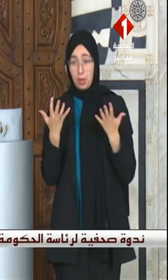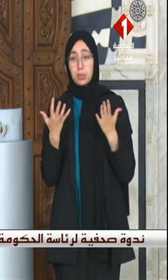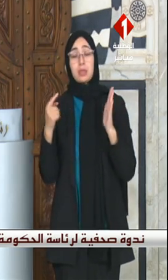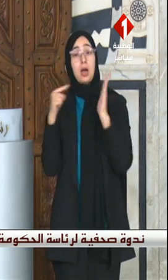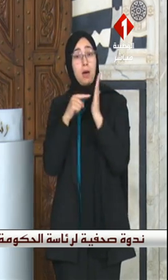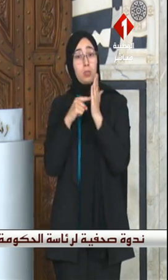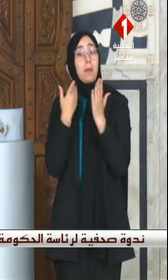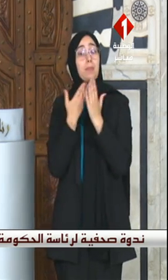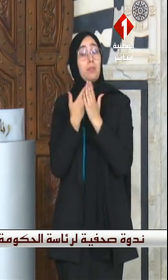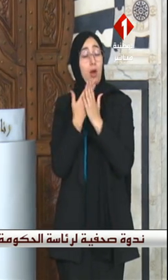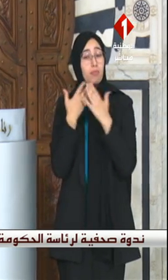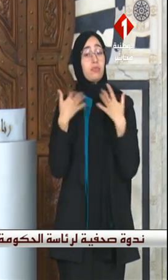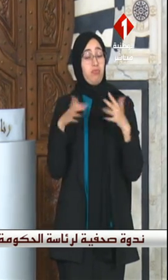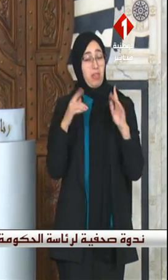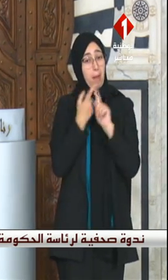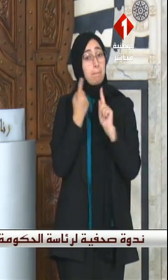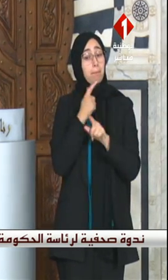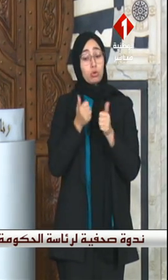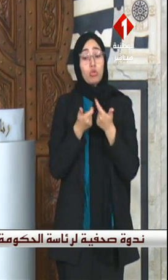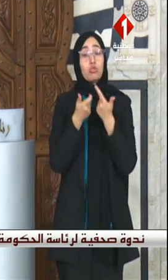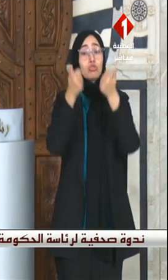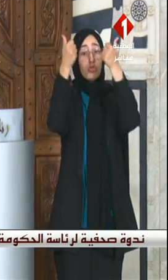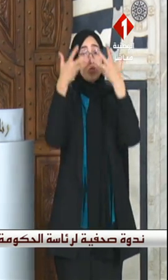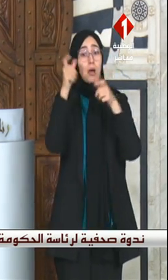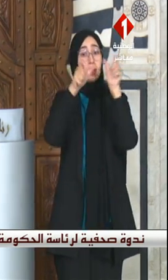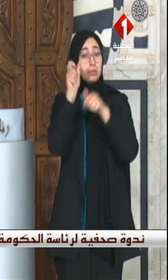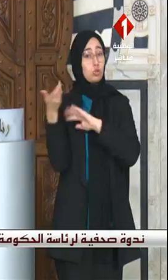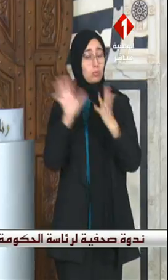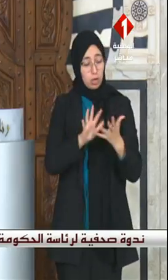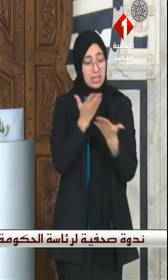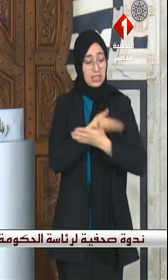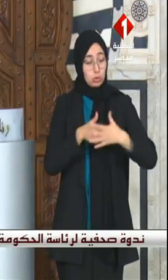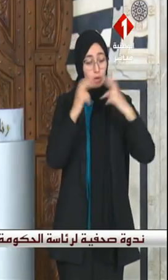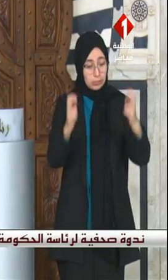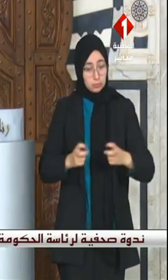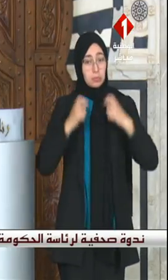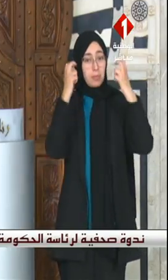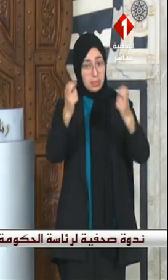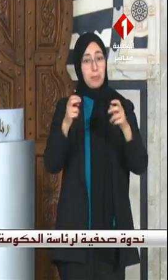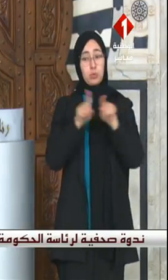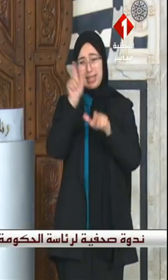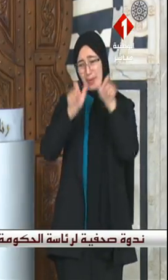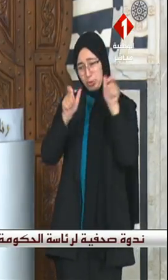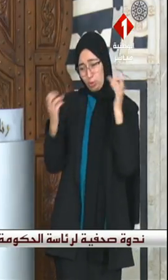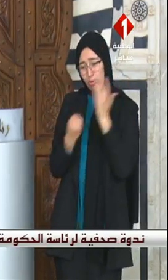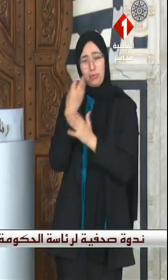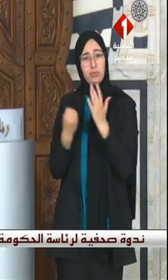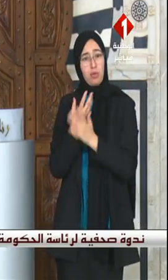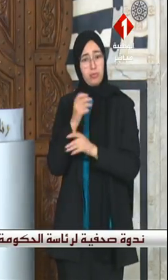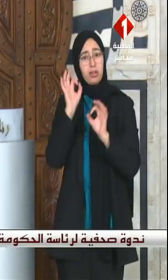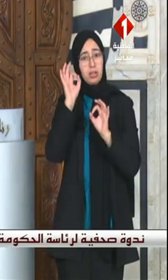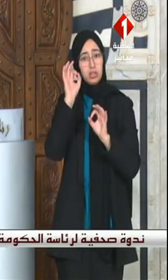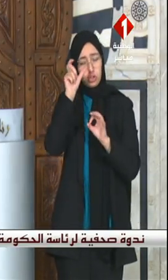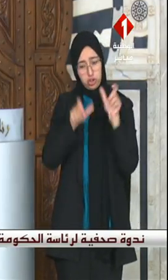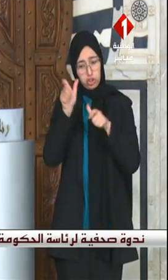مؤشر يعطينا فكرة على تطور الوضع الوبائي، وعنا نسبة ظهور الحالات كذلك هي مهمة